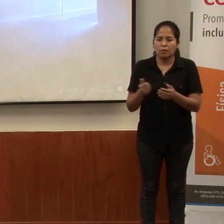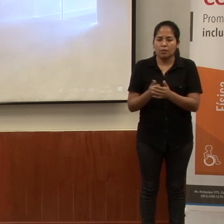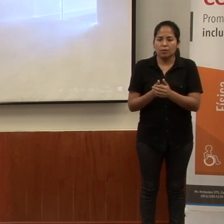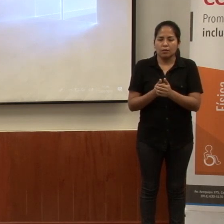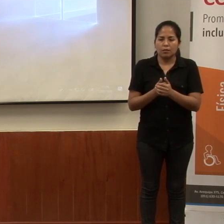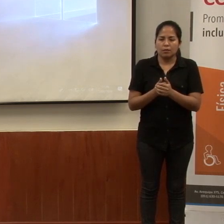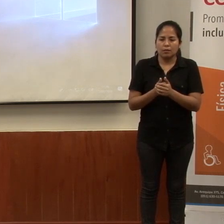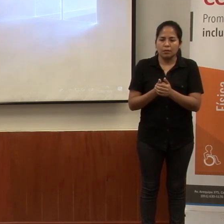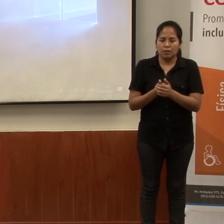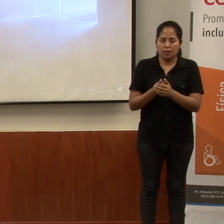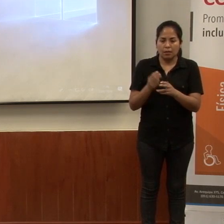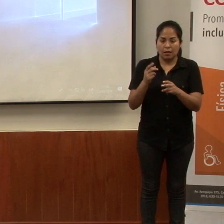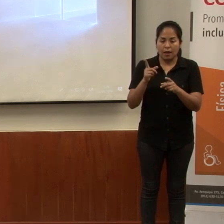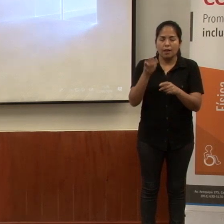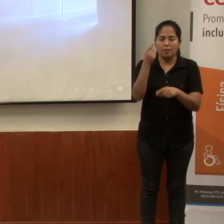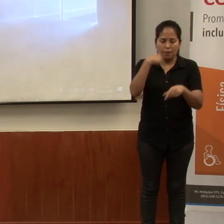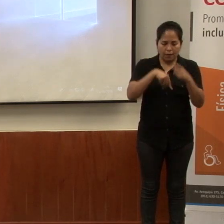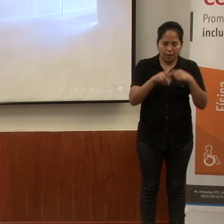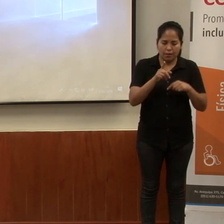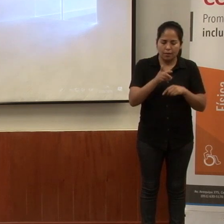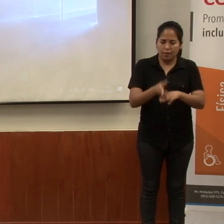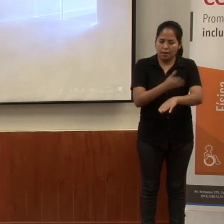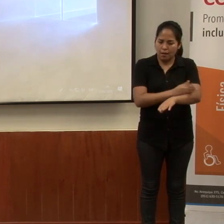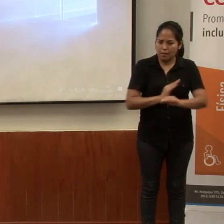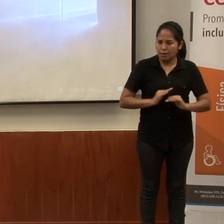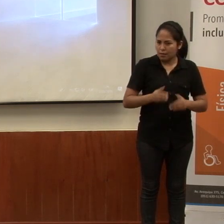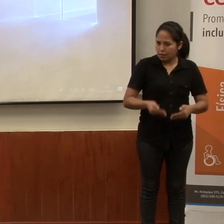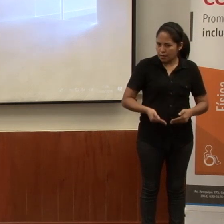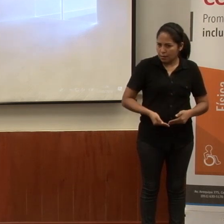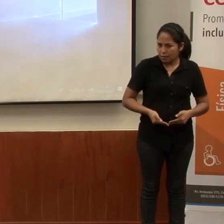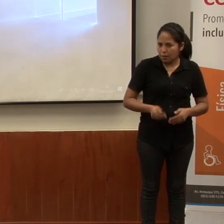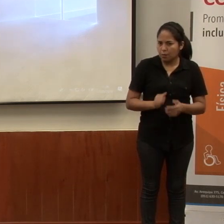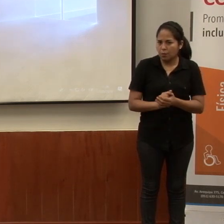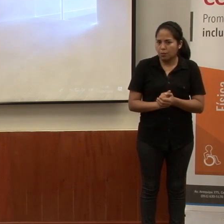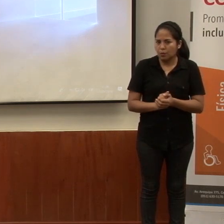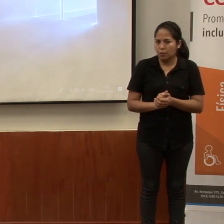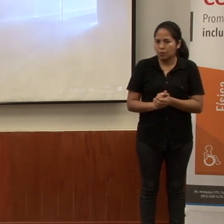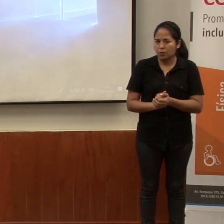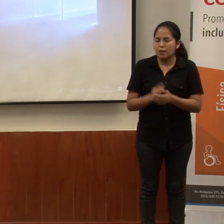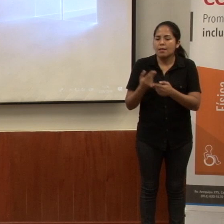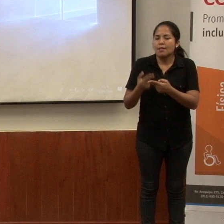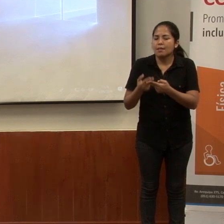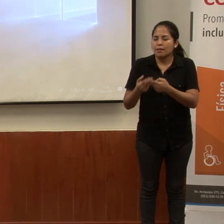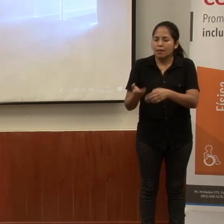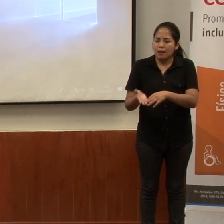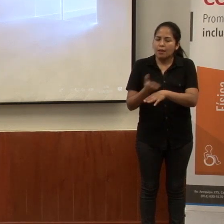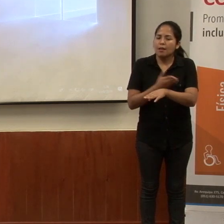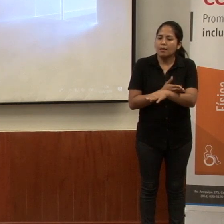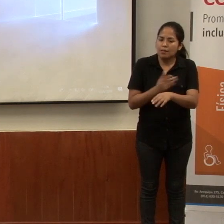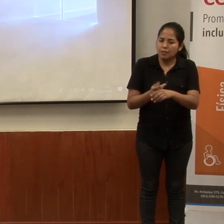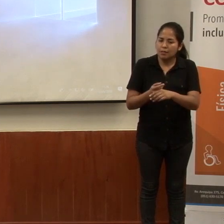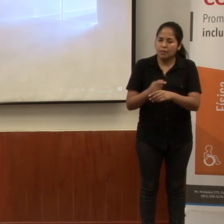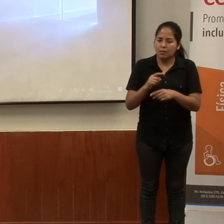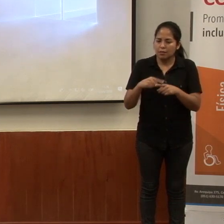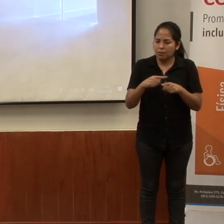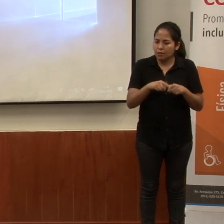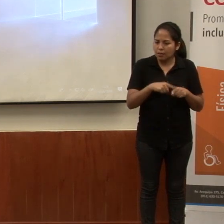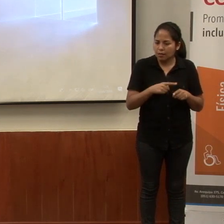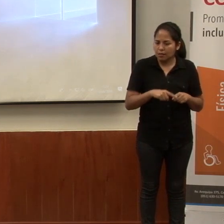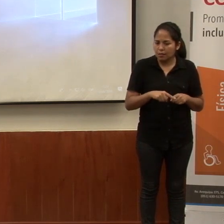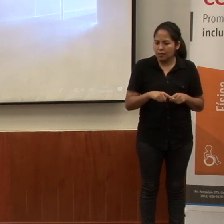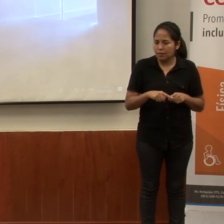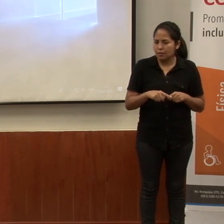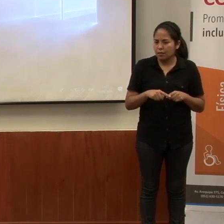Bajo peso, prematuridad, Apgar por debajo de 7 a los 5 minutos, anomalía congénita y perímetro cefálico menor